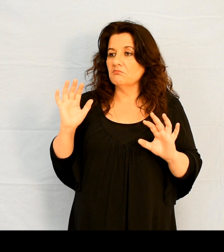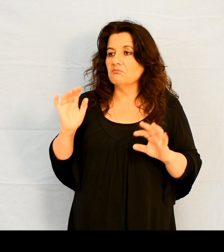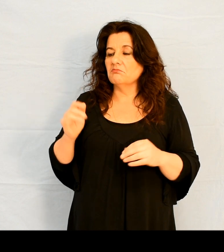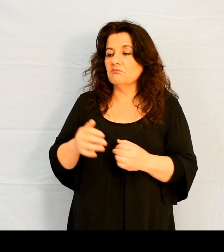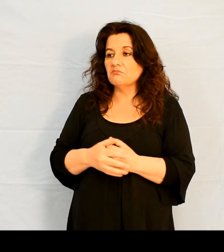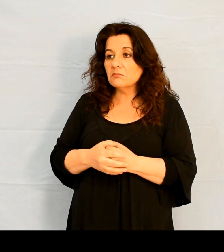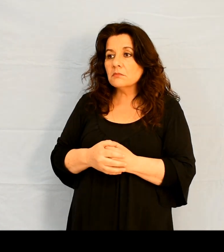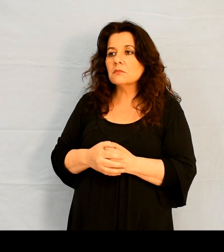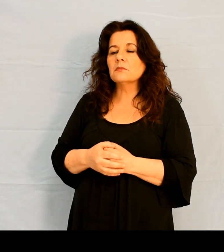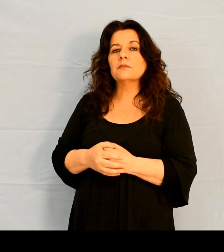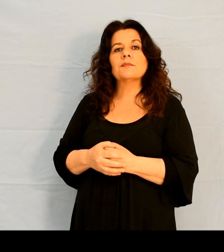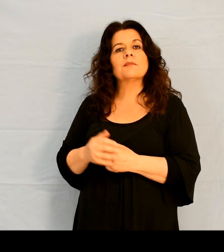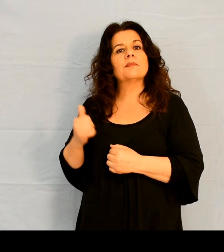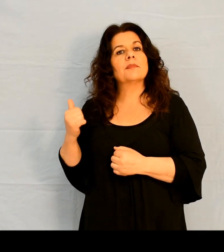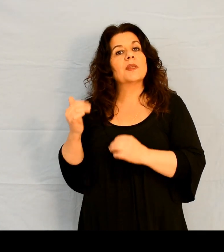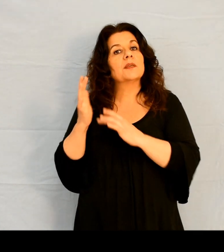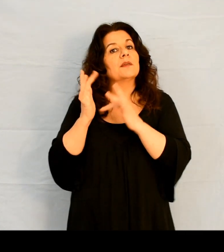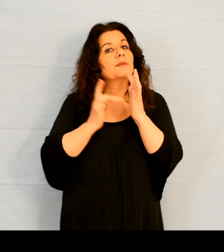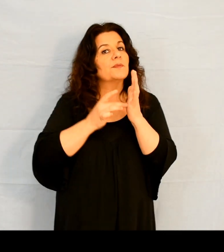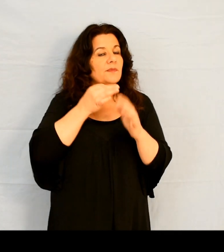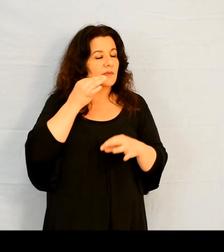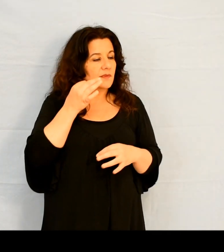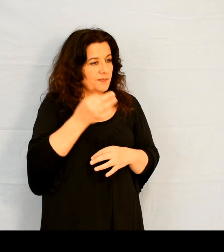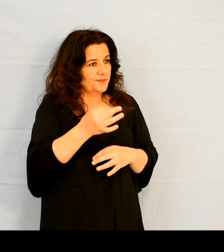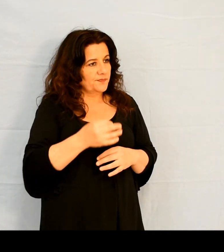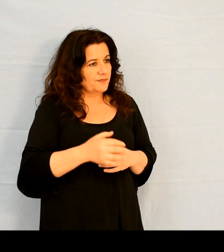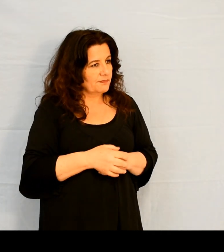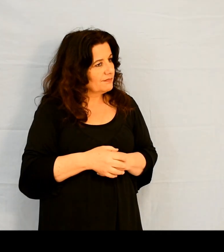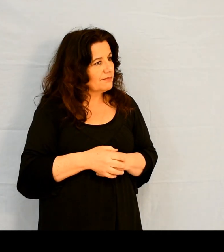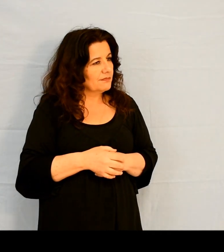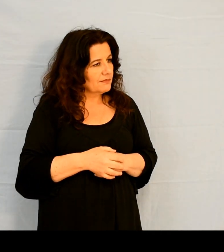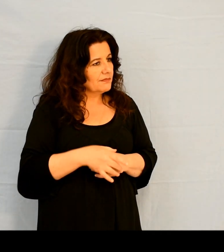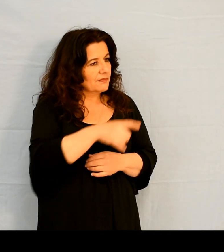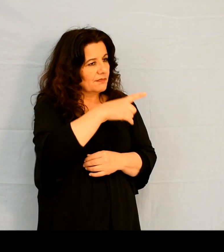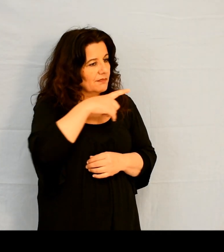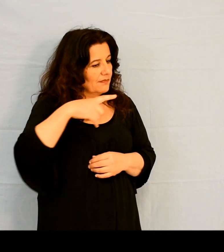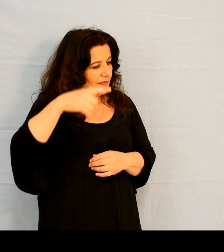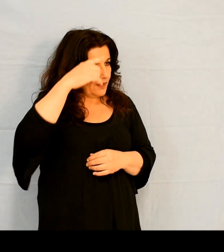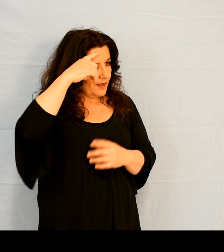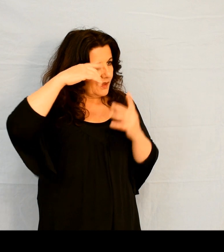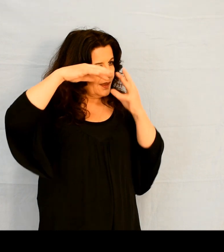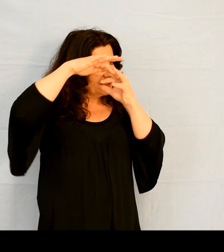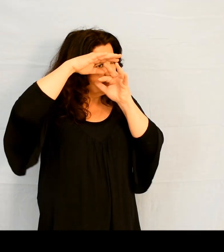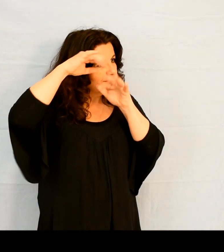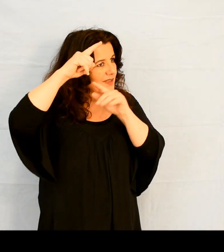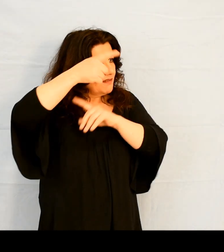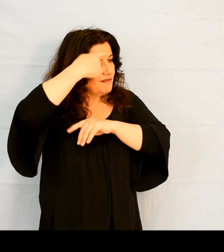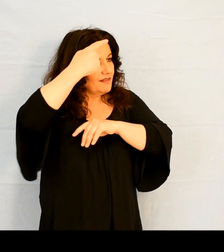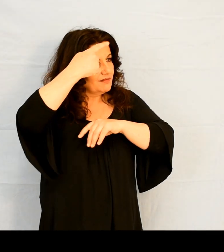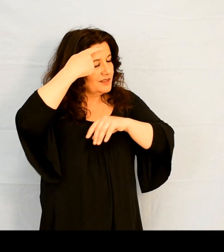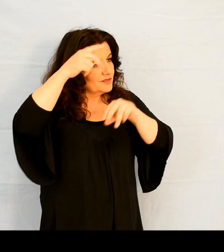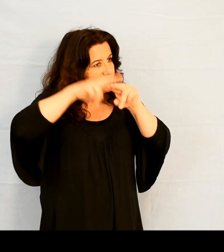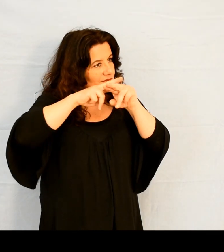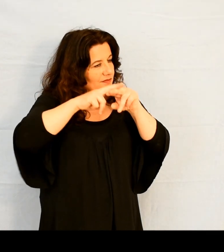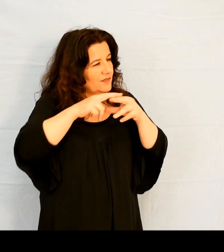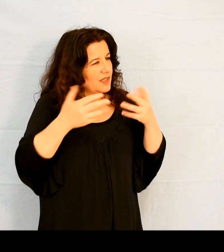Il leur dit alors, « Esprit sans intelligence, comme votre cœur est lent à